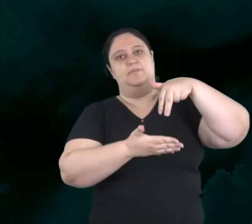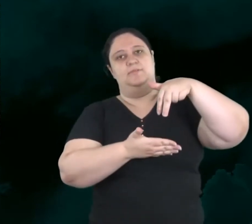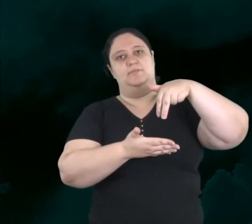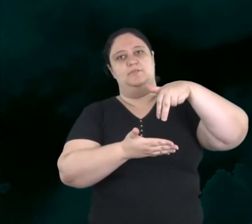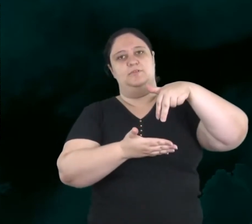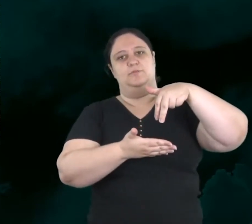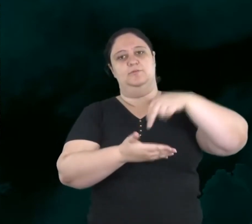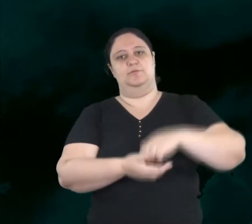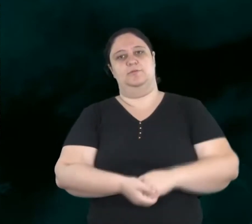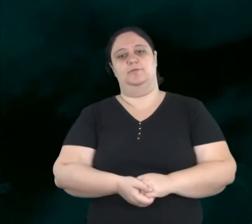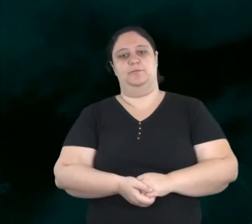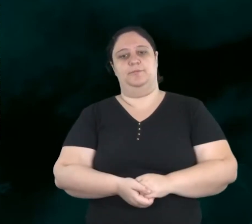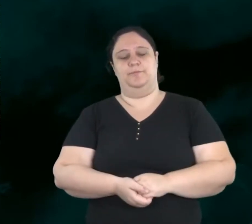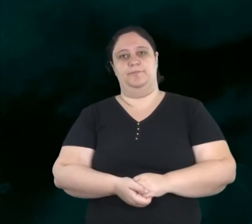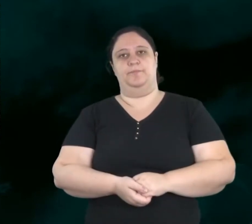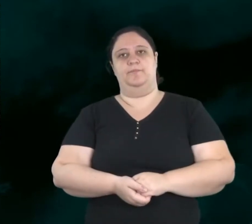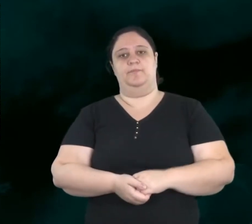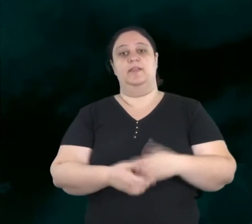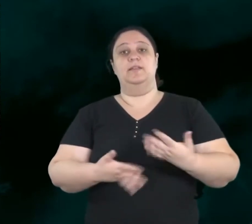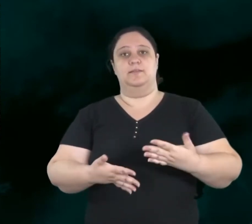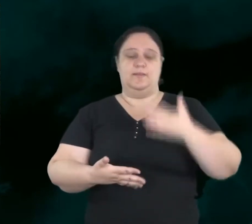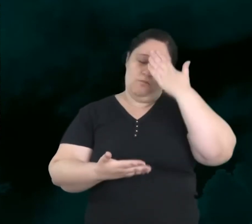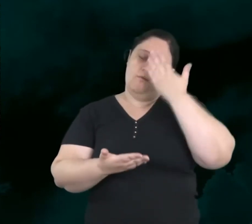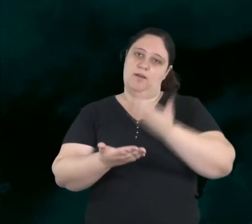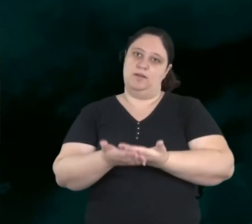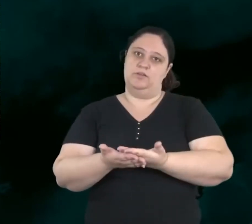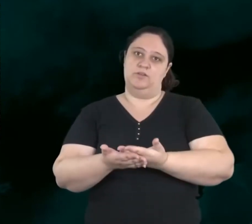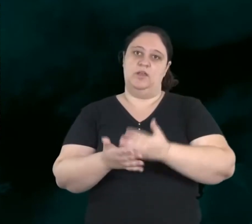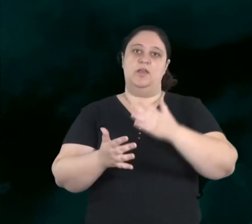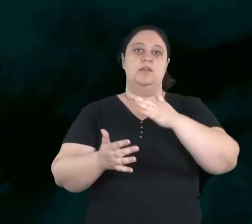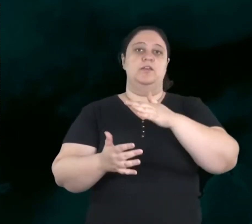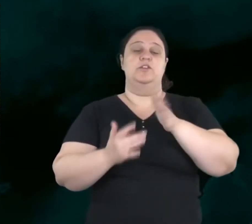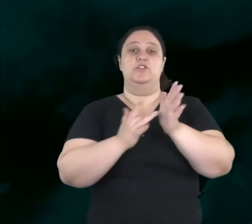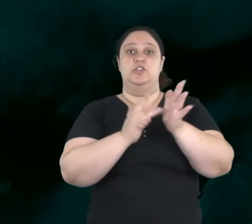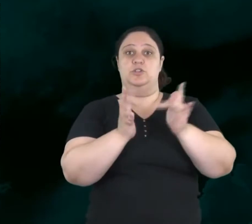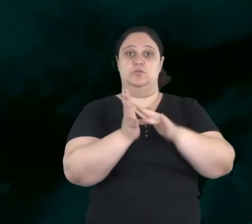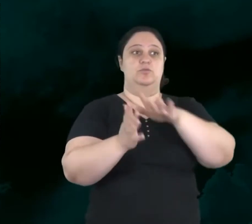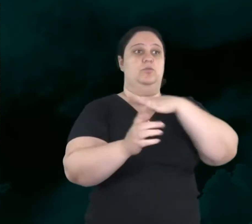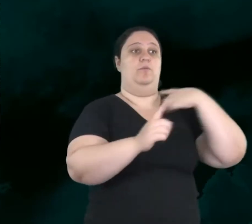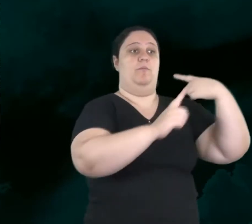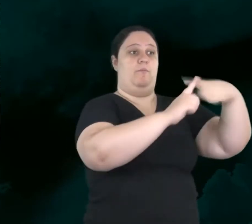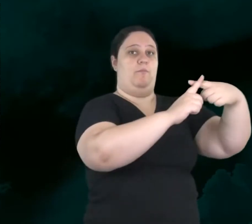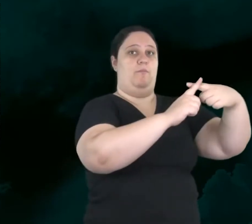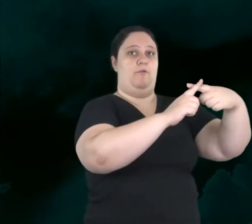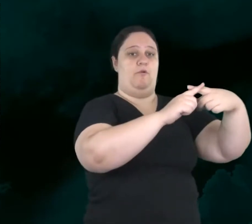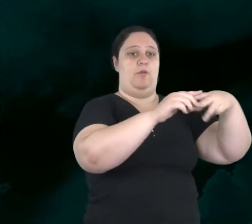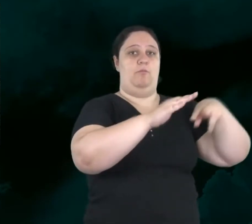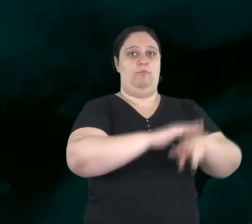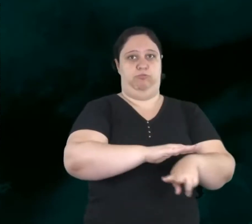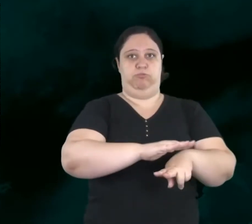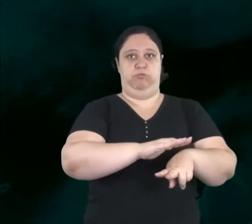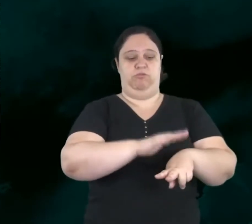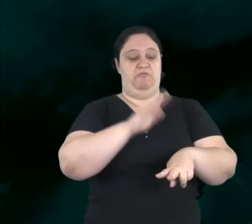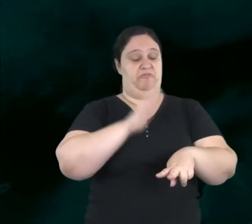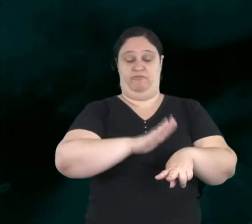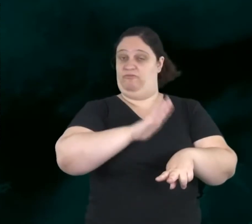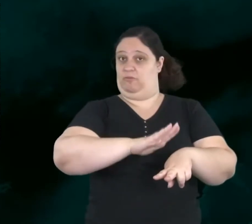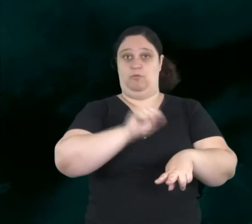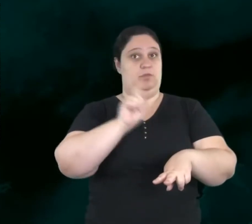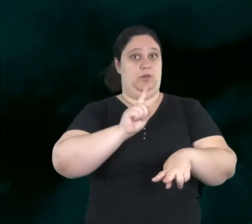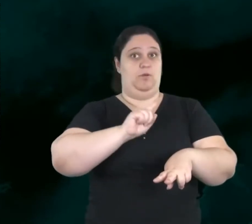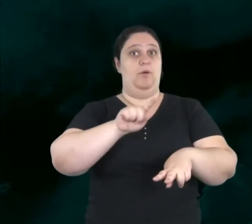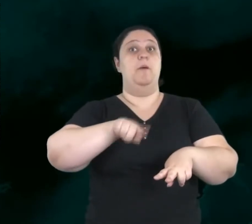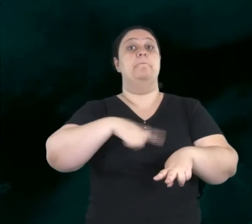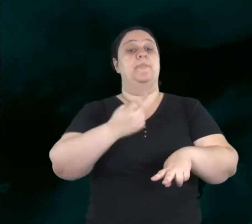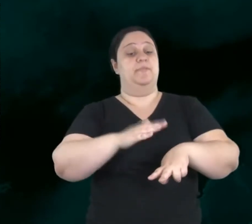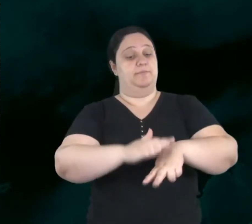né, não deixou Jesus Cristo depois da crucificação na morte, mas ele ressuscitou a Jesus,